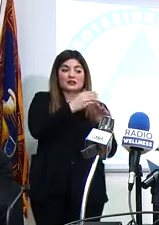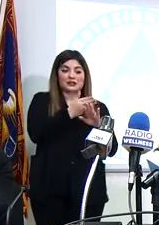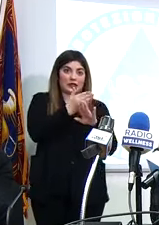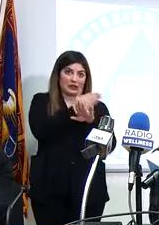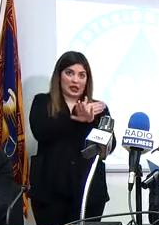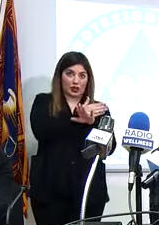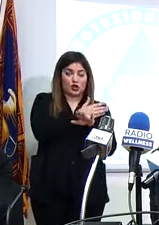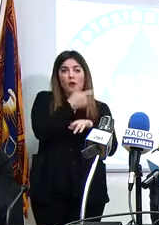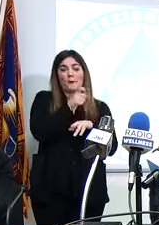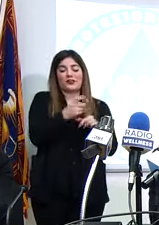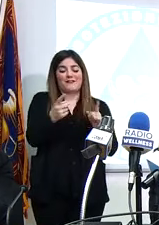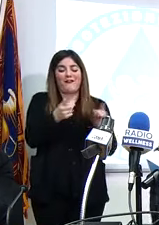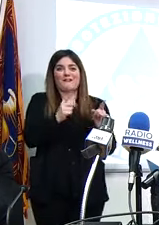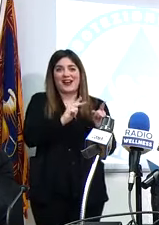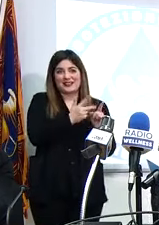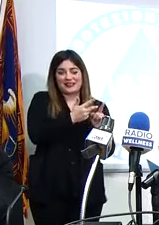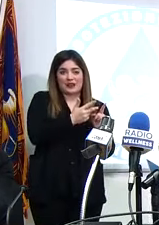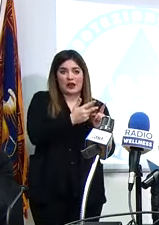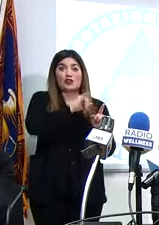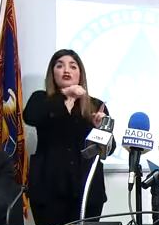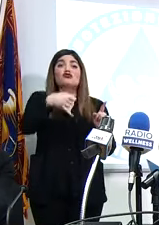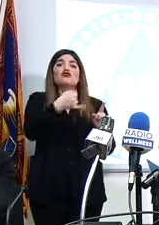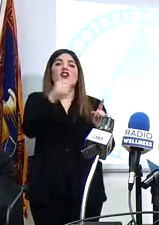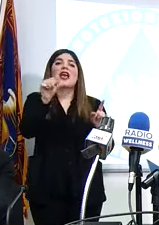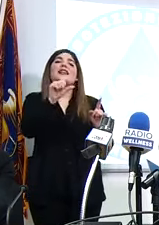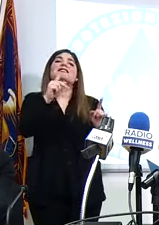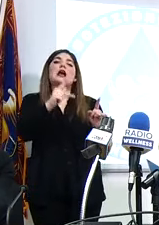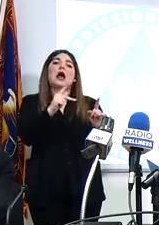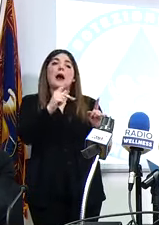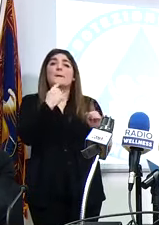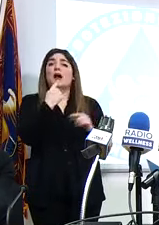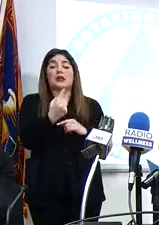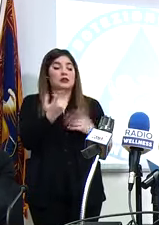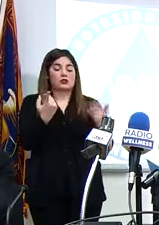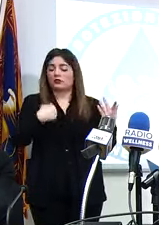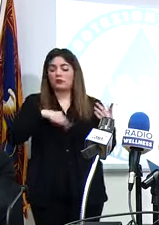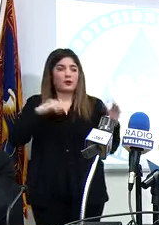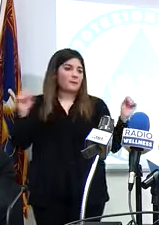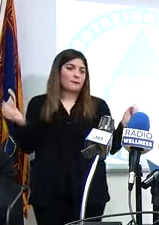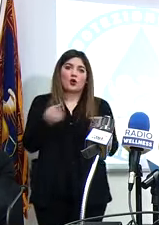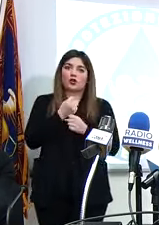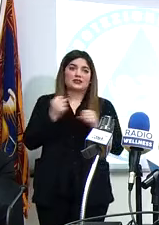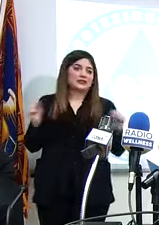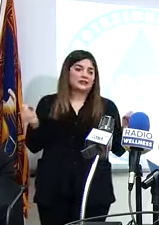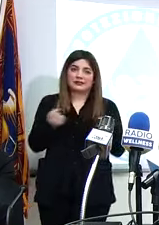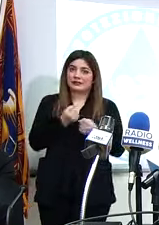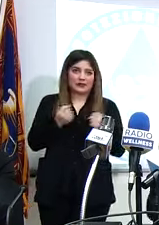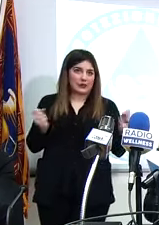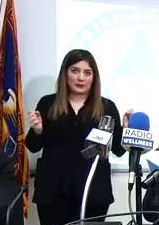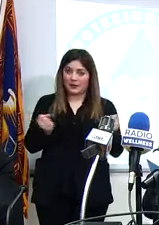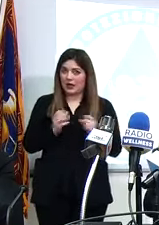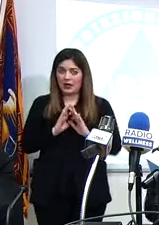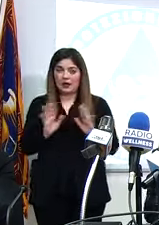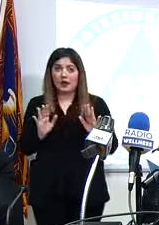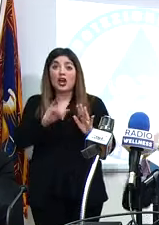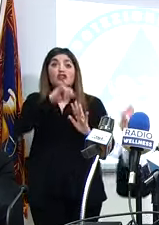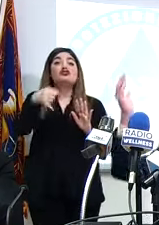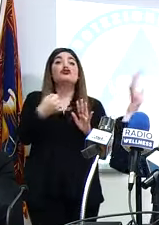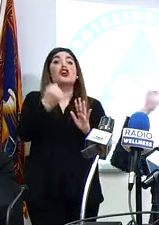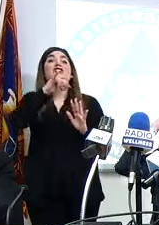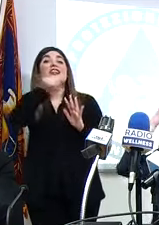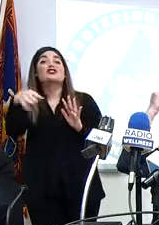ancora in fase 3. GSK ha già detto, signori, noi non ce la facciamo, prima di fine anno non arriveremo. Johnson &